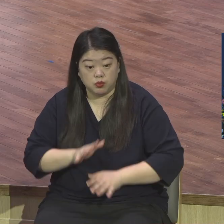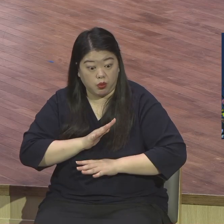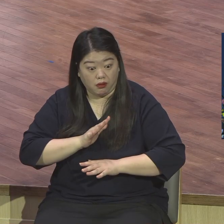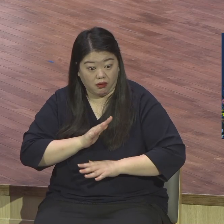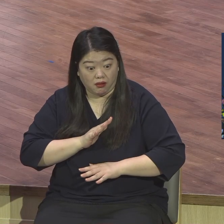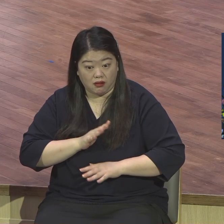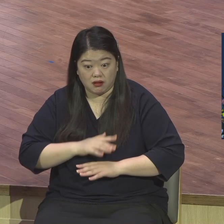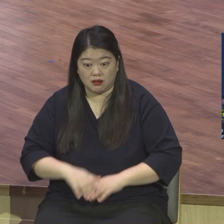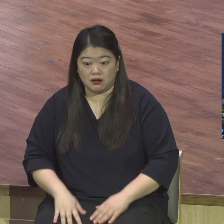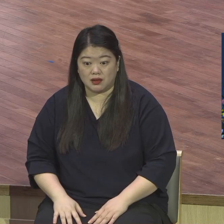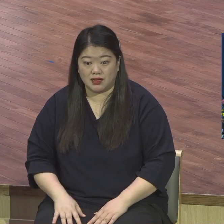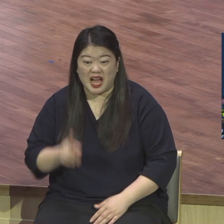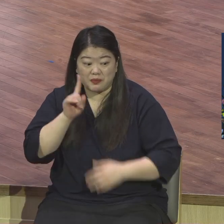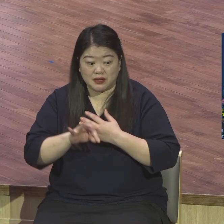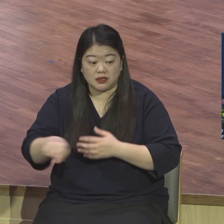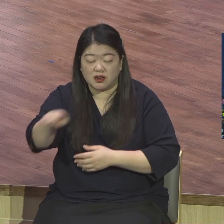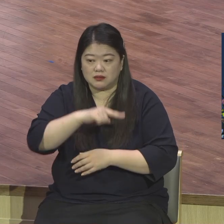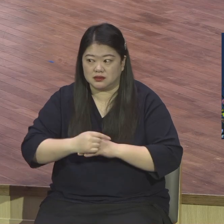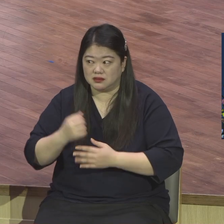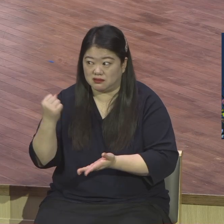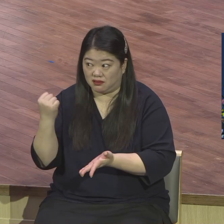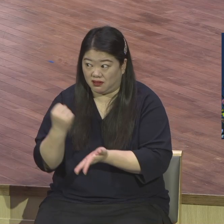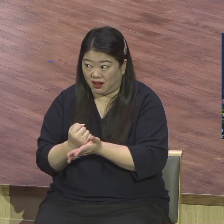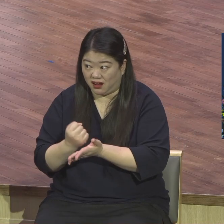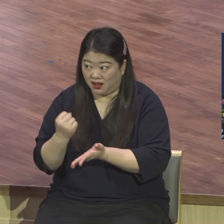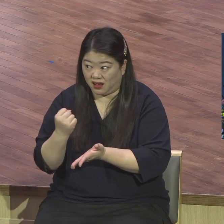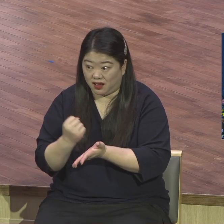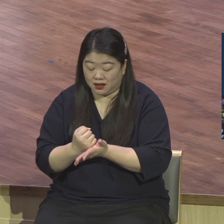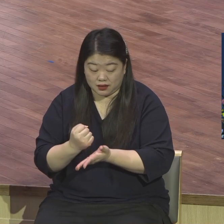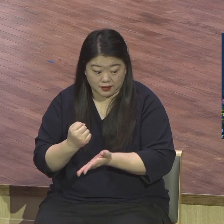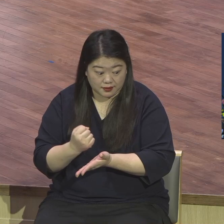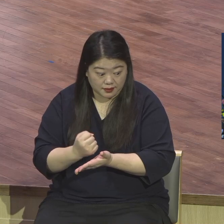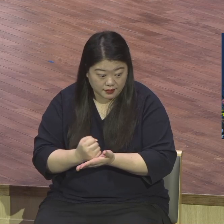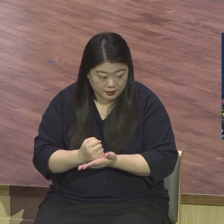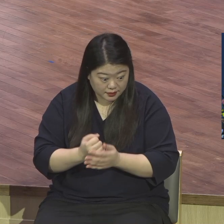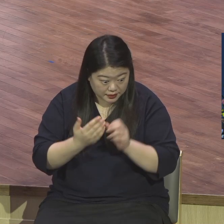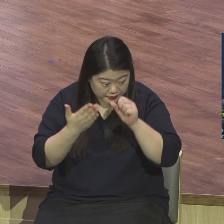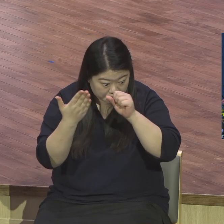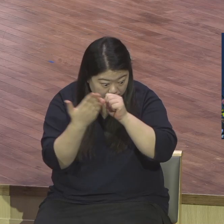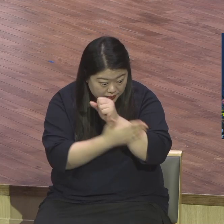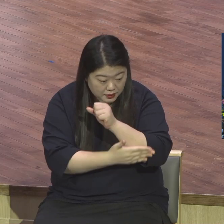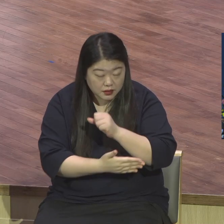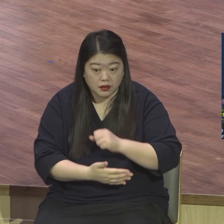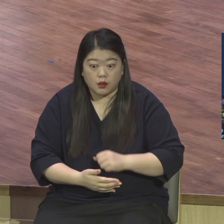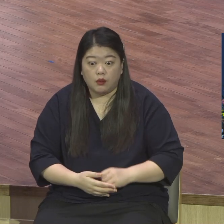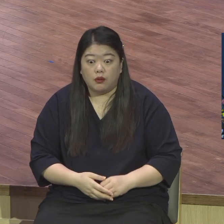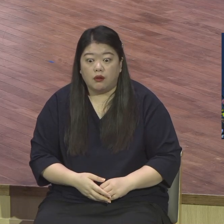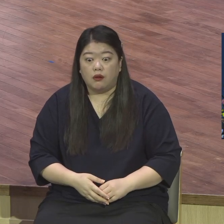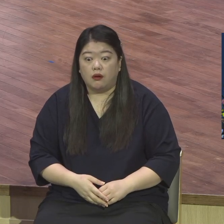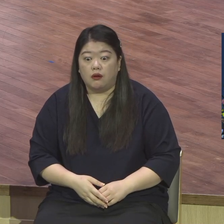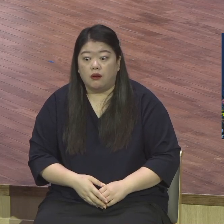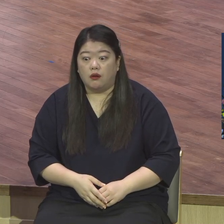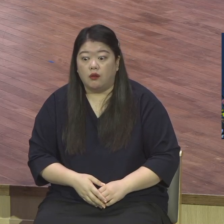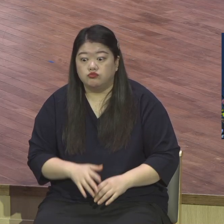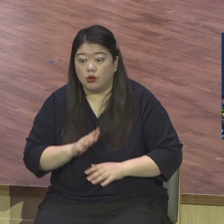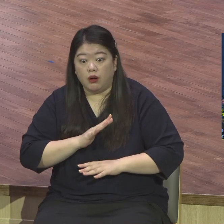너희의 말이 내 귀에 들린 대로입니다. 들린 대로. 하나님 못 듣는 게 있어요? 생각까지 다 하시는데.